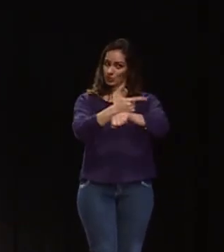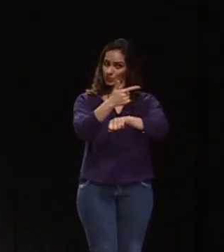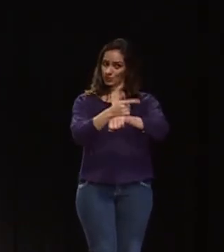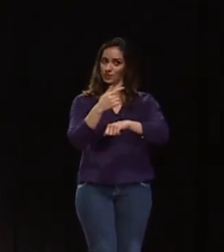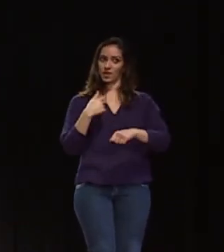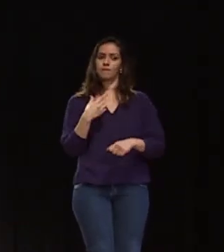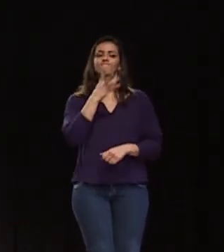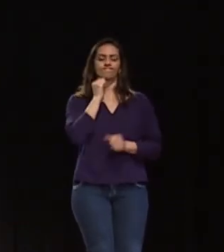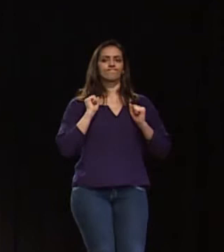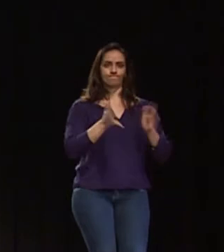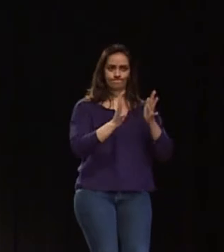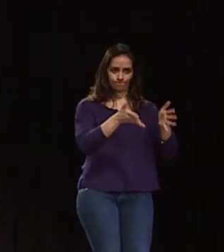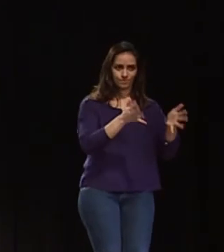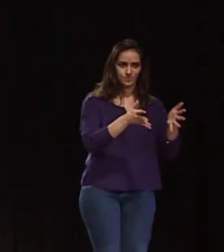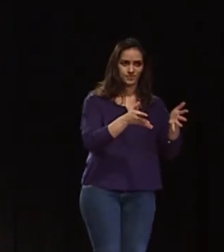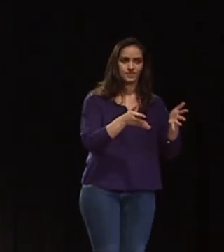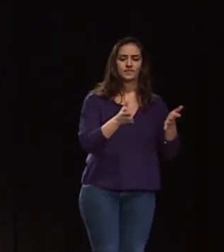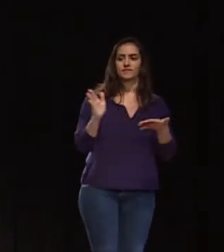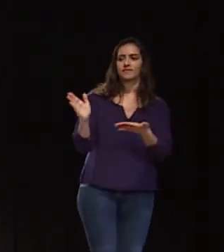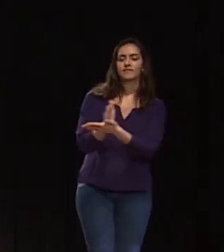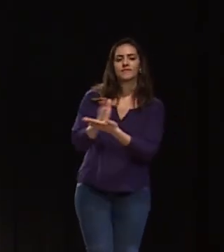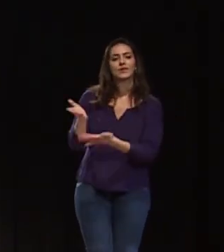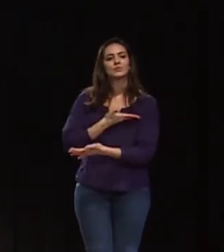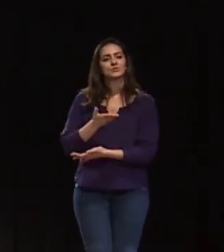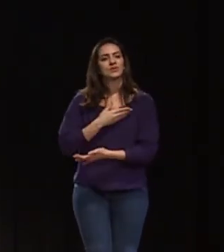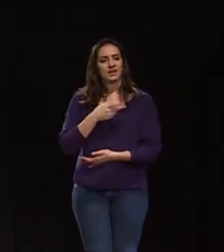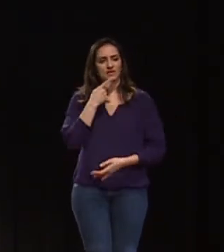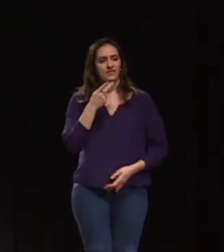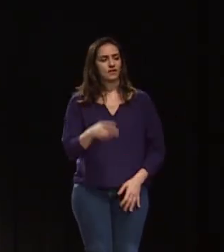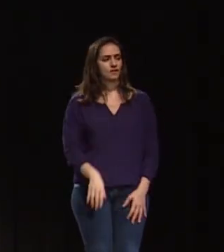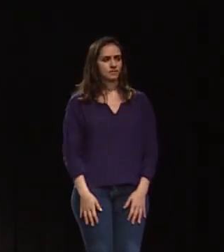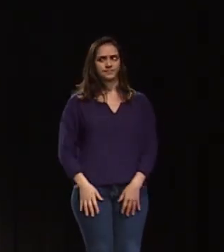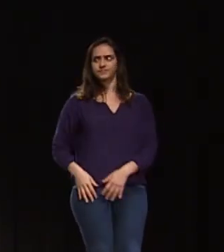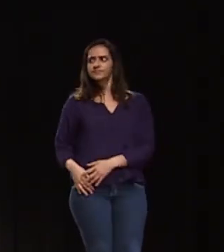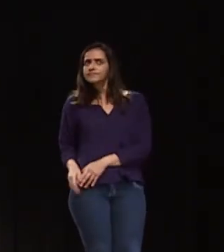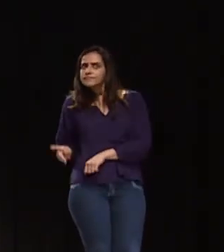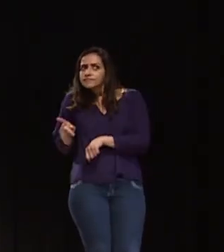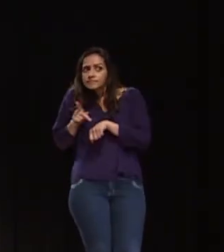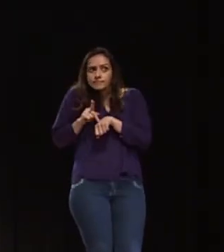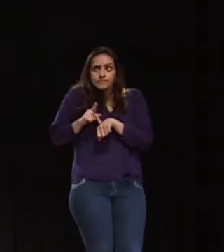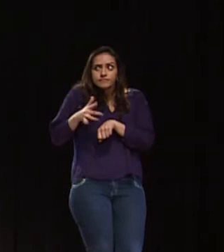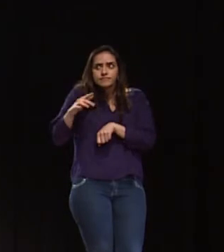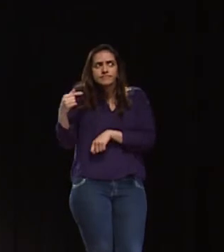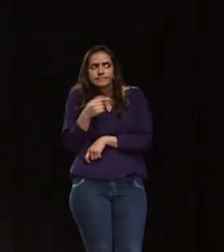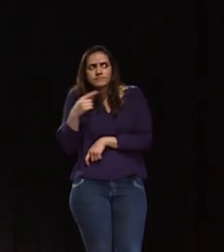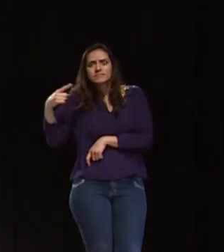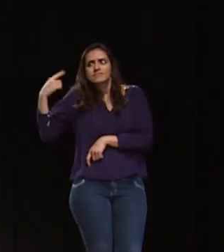segundo período, que eu tinha optado por usar só a língua de sinais e não falar a língua em sala de aula, alguns alunos falavam, a Pérola,